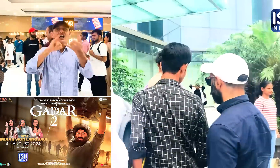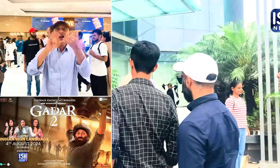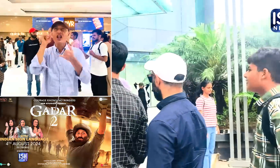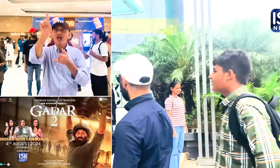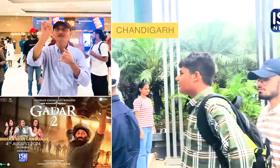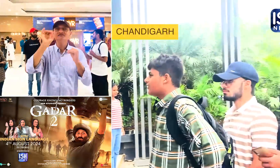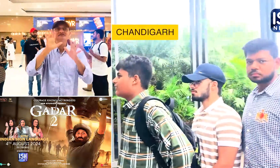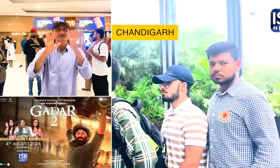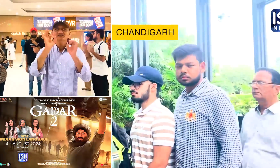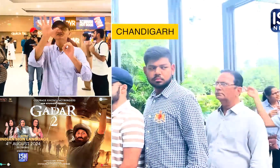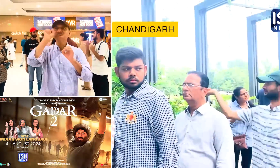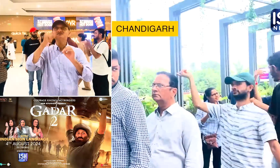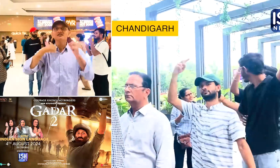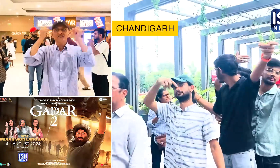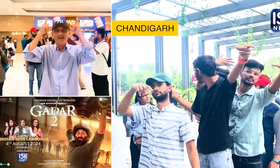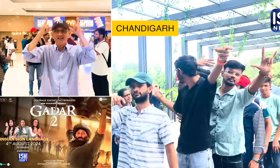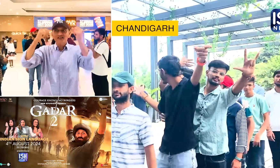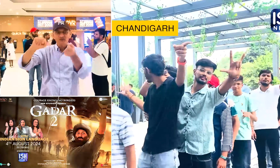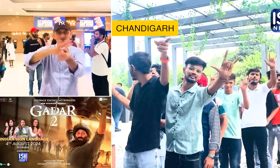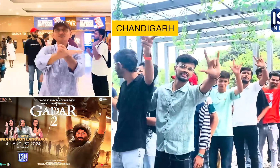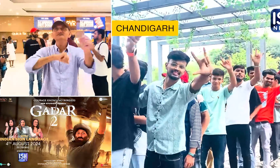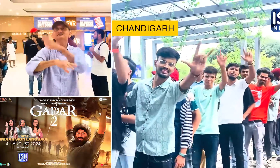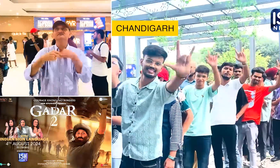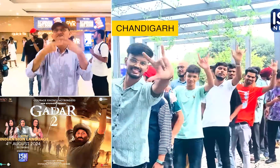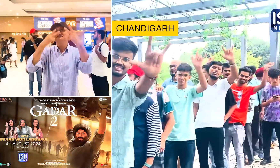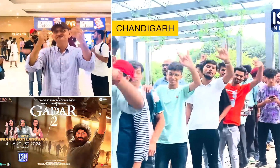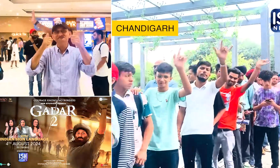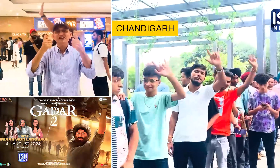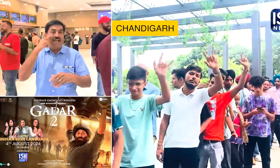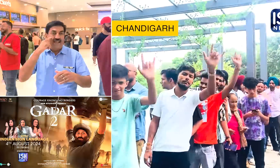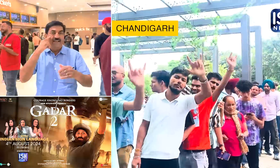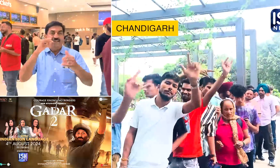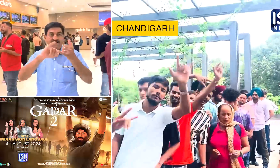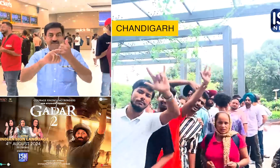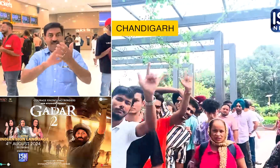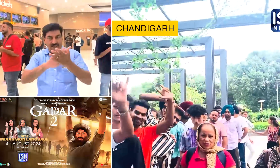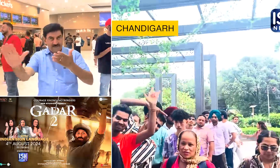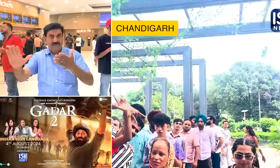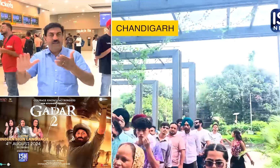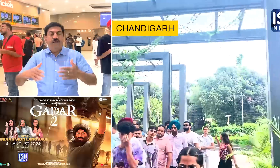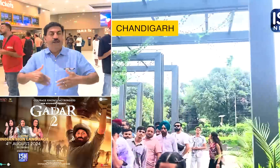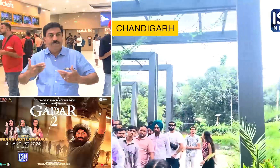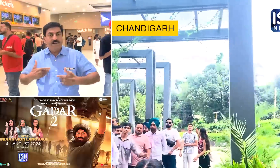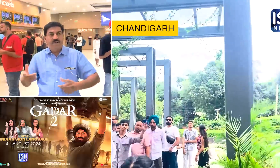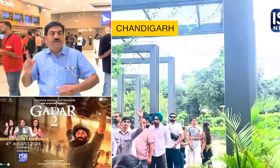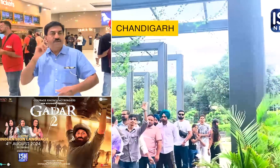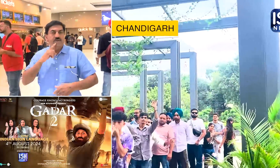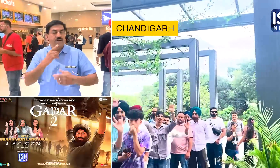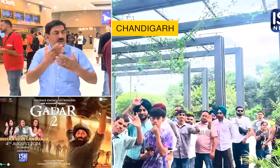आईएसएल इंटरप्रिटेशन के साथ मैं पूरी फिल्म समझ पाया। आईएसएच थैंक यू इस यादगार दिन के लिए।